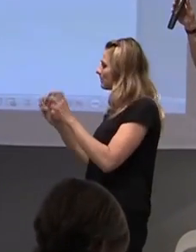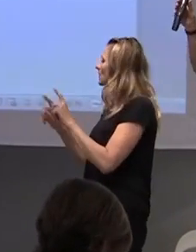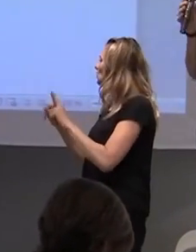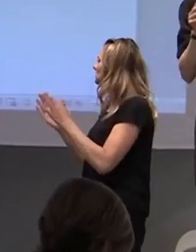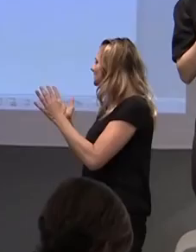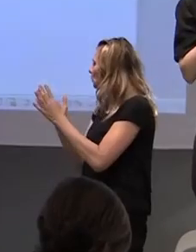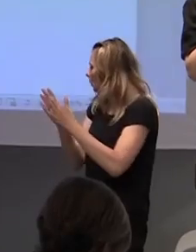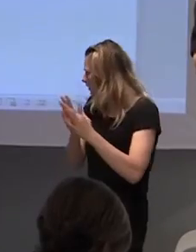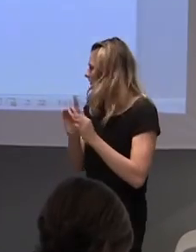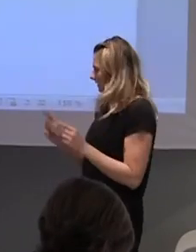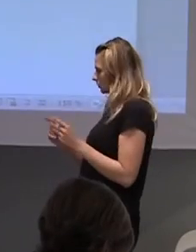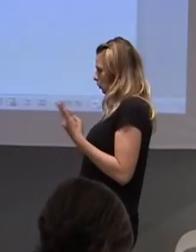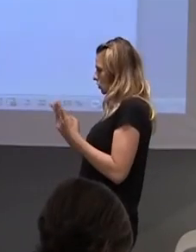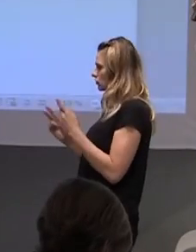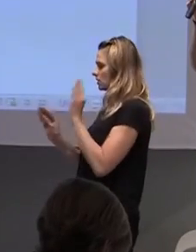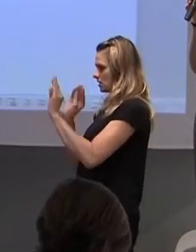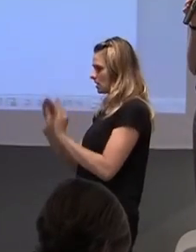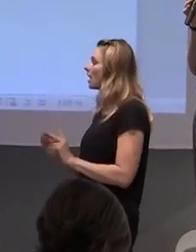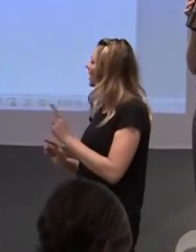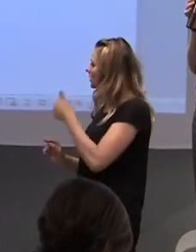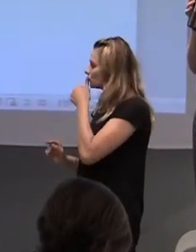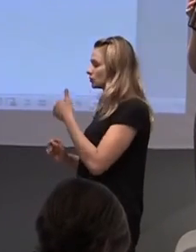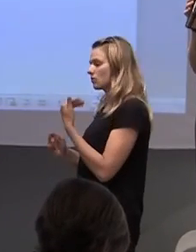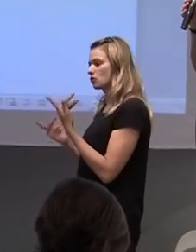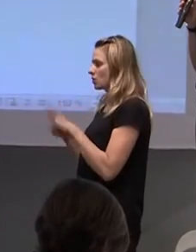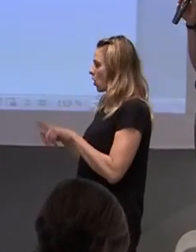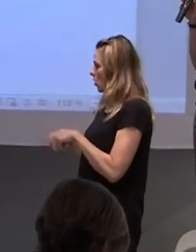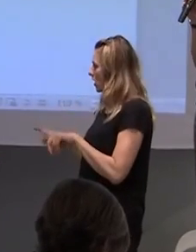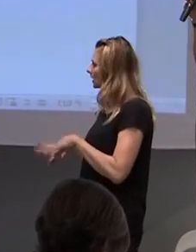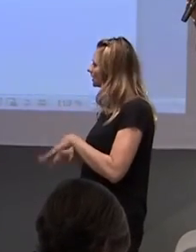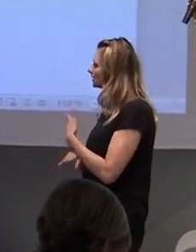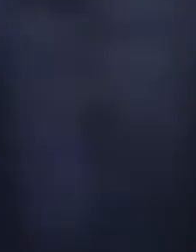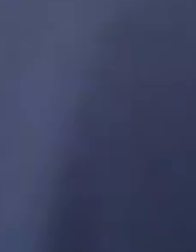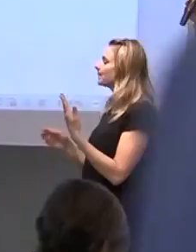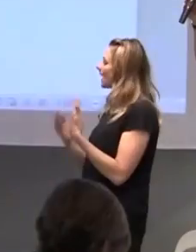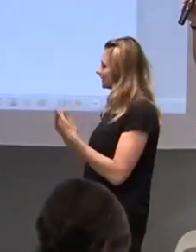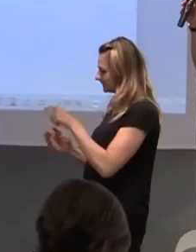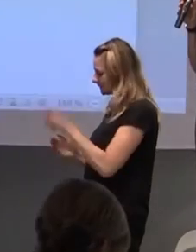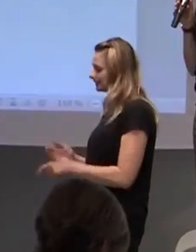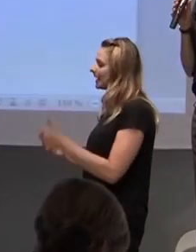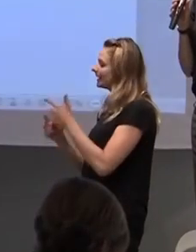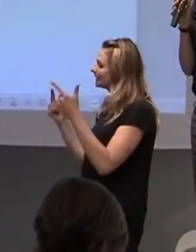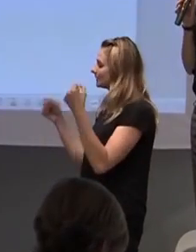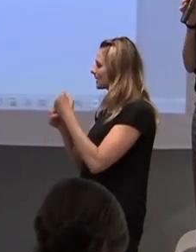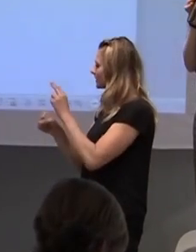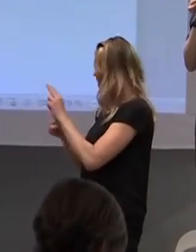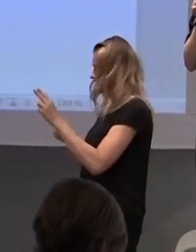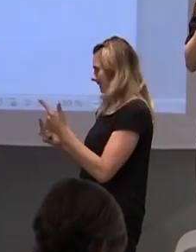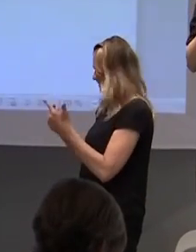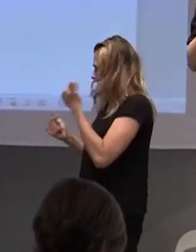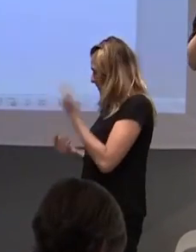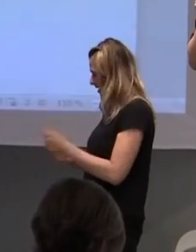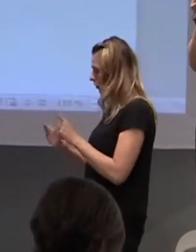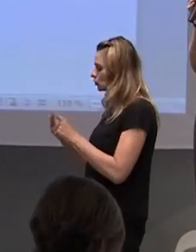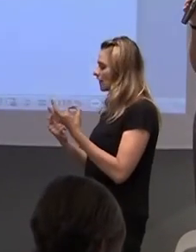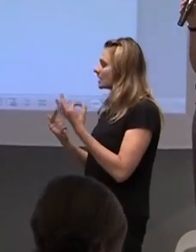k současné situaci. Neustále se opakuje problém nevyjasněná náplň práce, nerozdělení náplně práce na